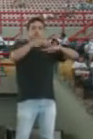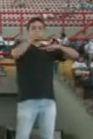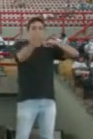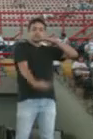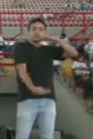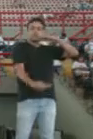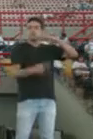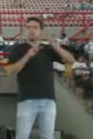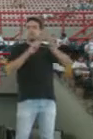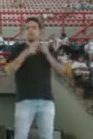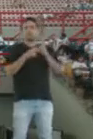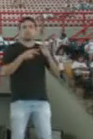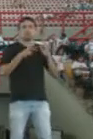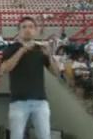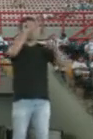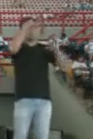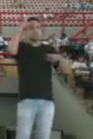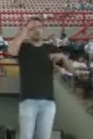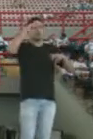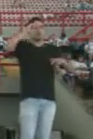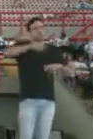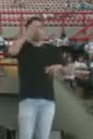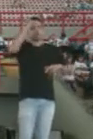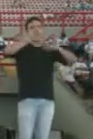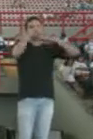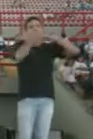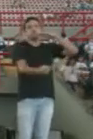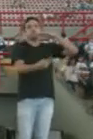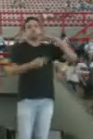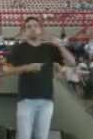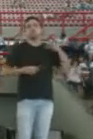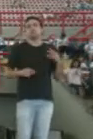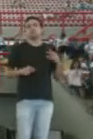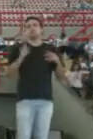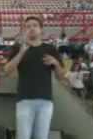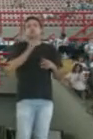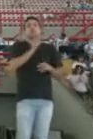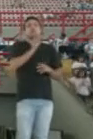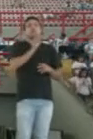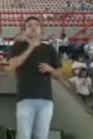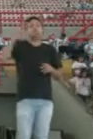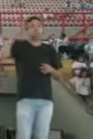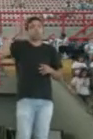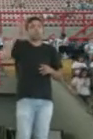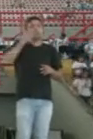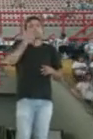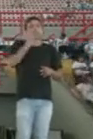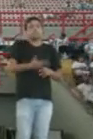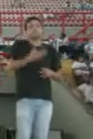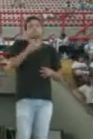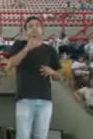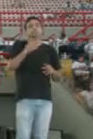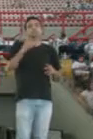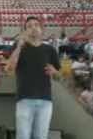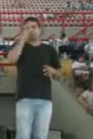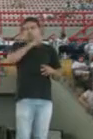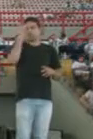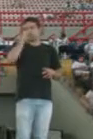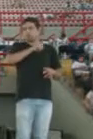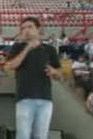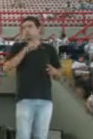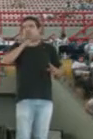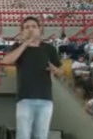se joga, não é isso não? Mandando a pessoa se jogar. Só conhece esse tipo de música. Tá complicado. Aí